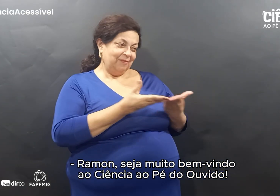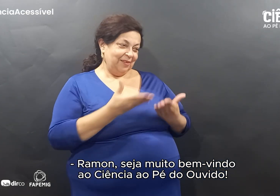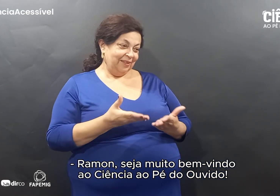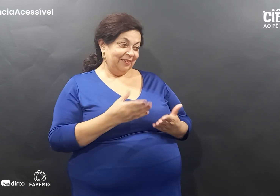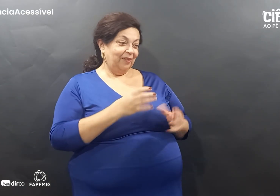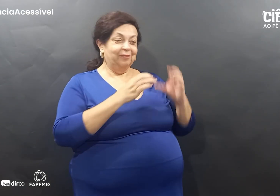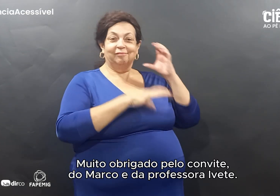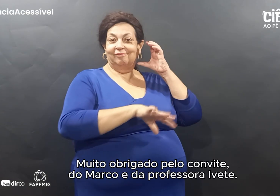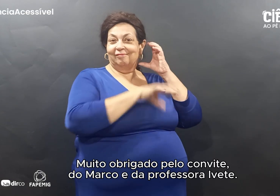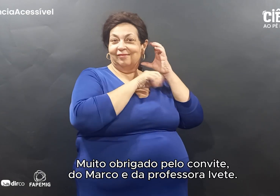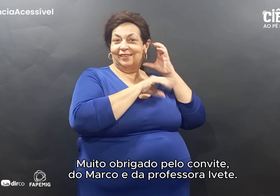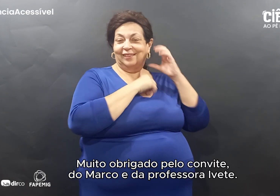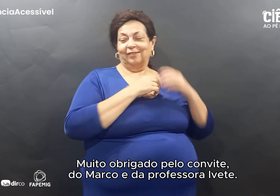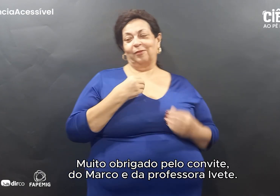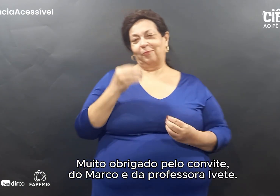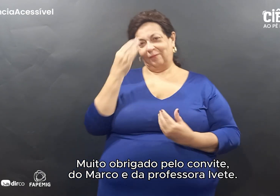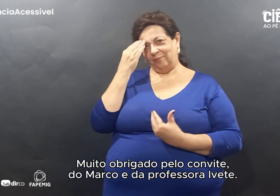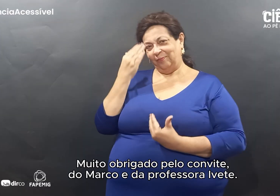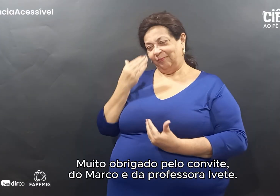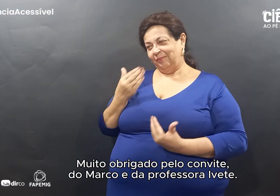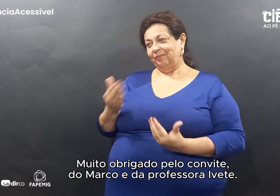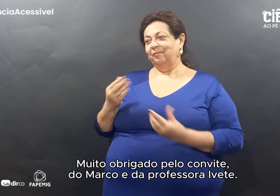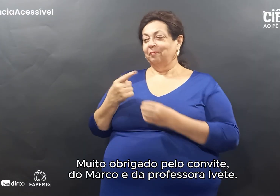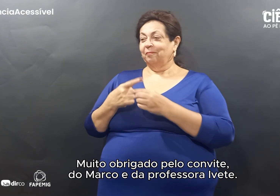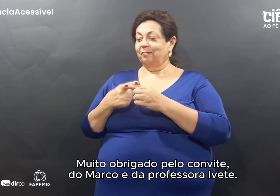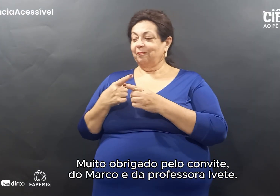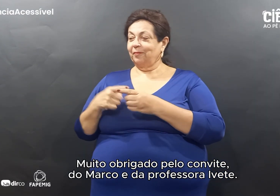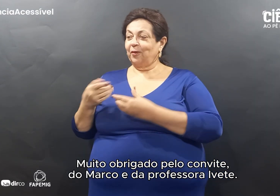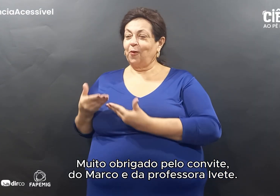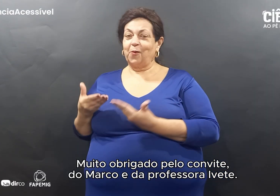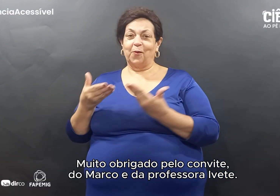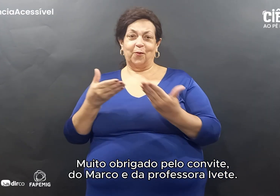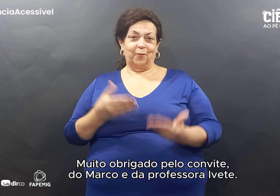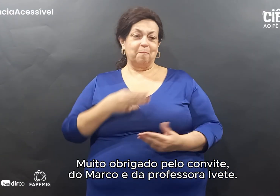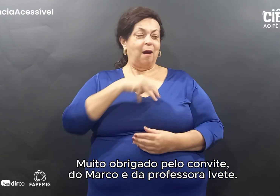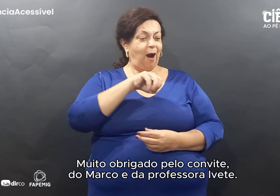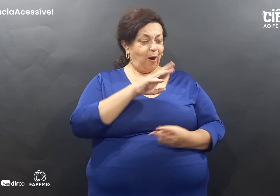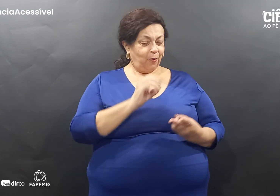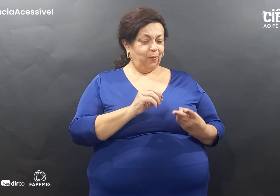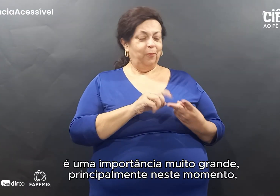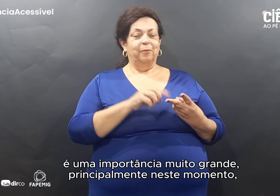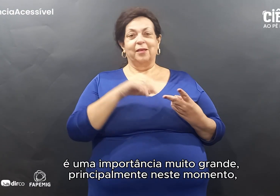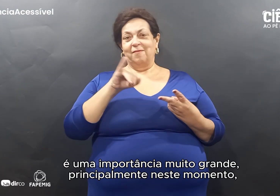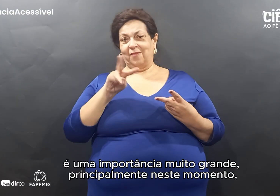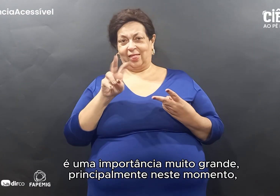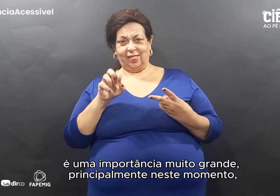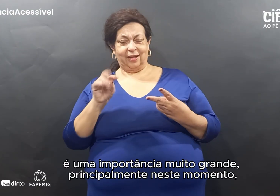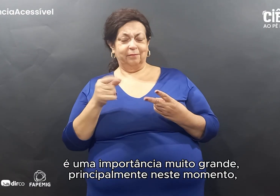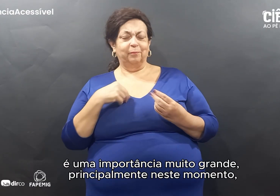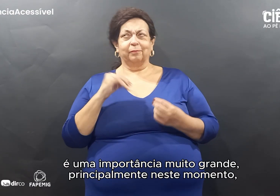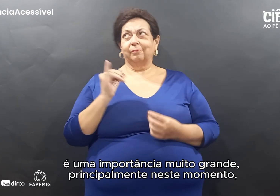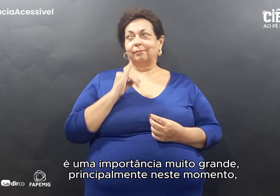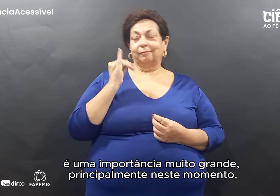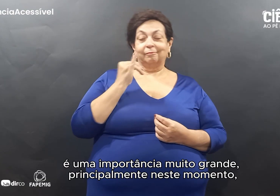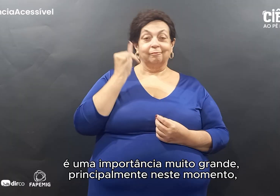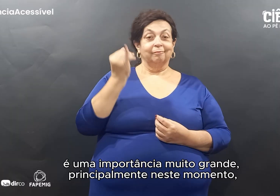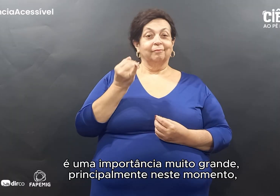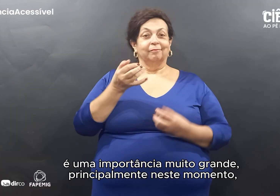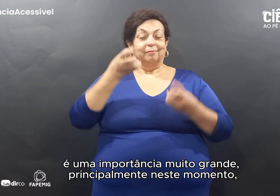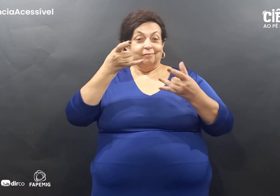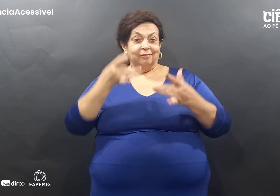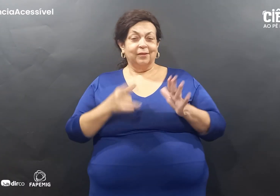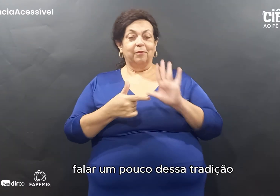ao Pé do Ouvido. Muito obrigado, né, pelo convite, né, do Marcos, da professora Ivete. É uma importância muito grande, principalmente